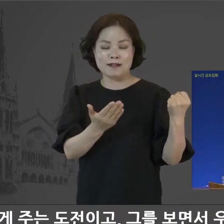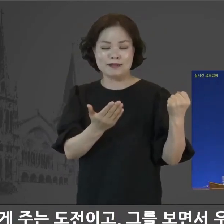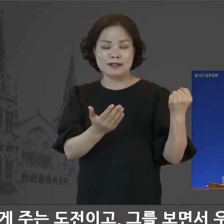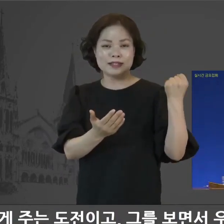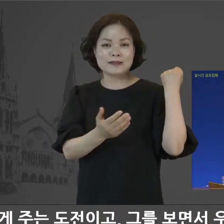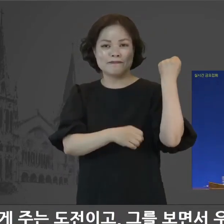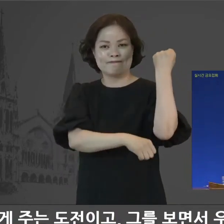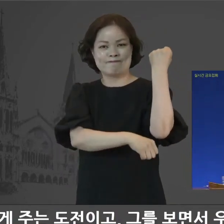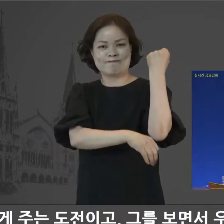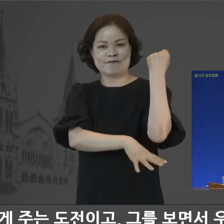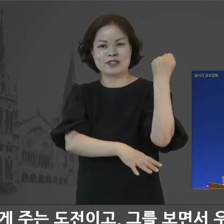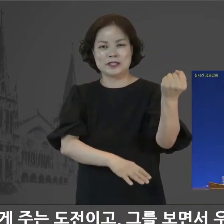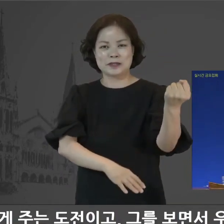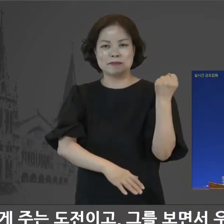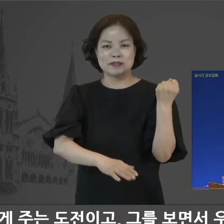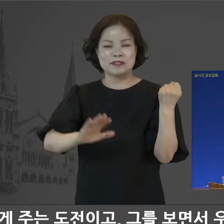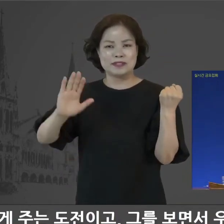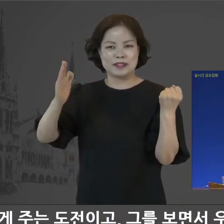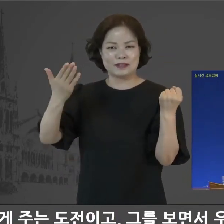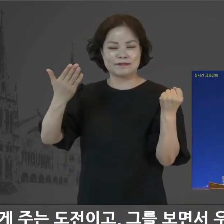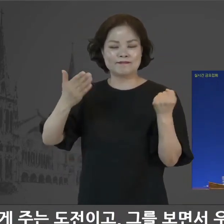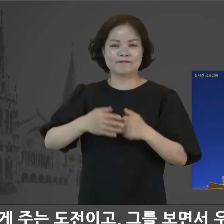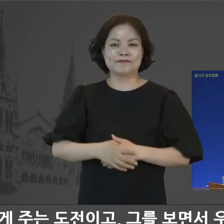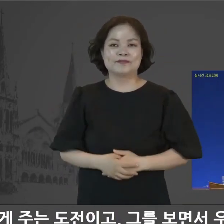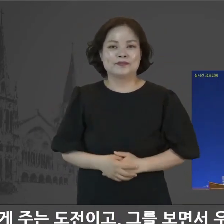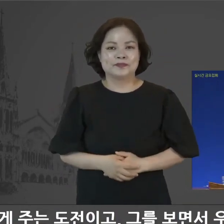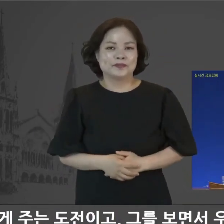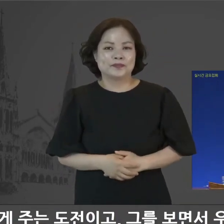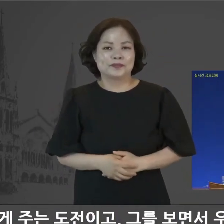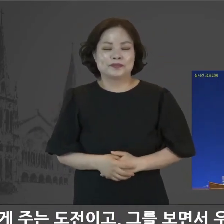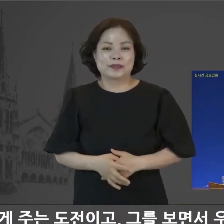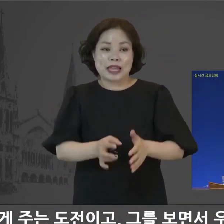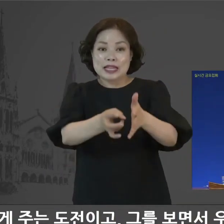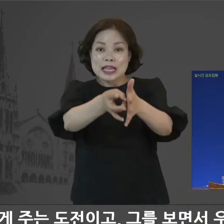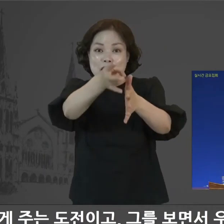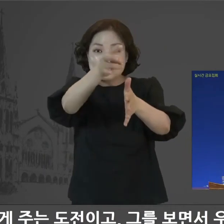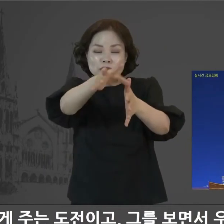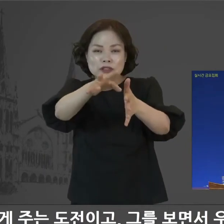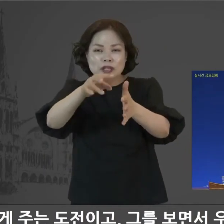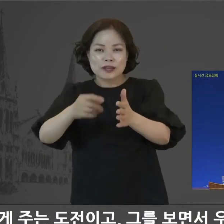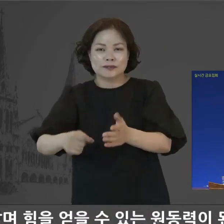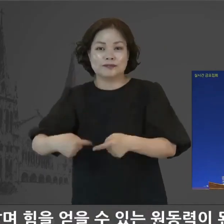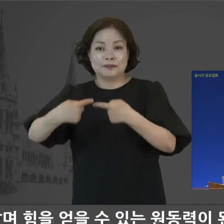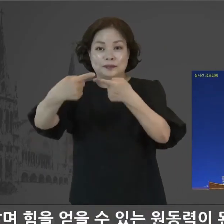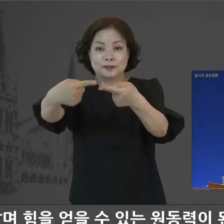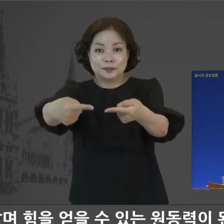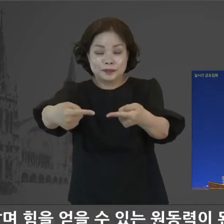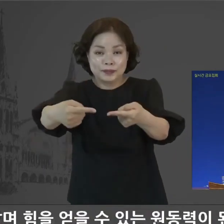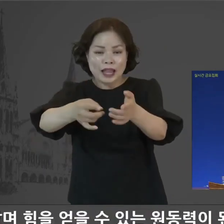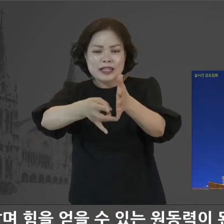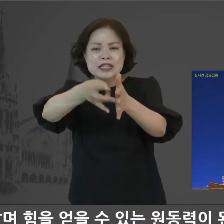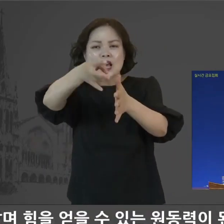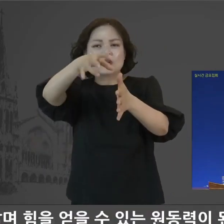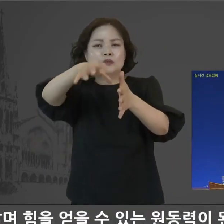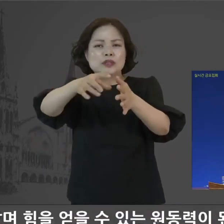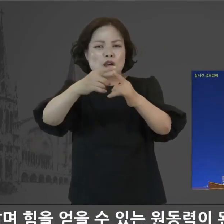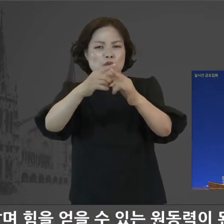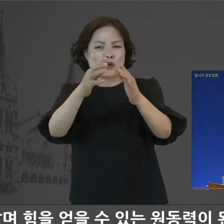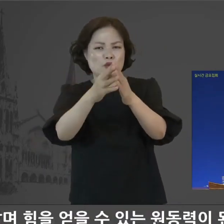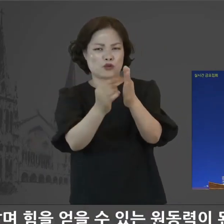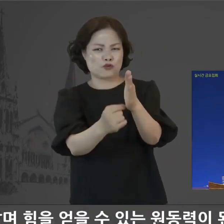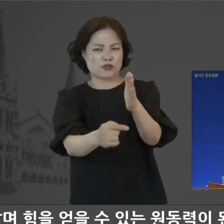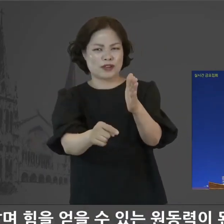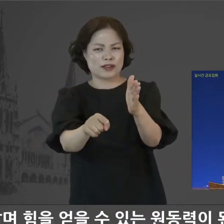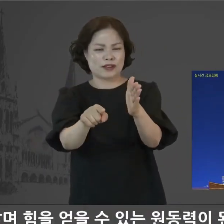힘의 원동력이 된다라고 생각합니다. 예루살렘에 올라갔습니다. 예루살렘에 있는 교회들을